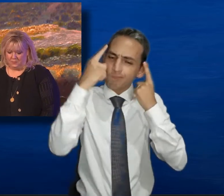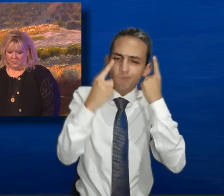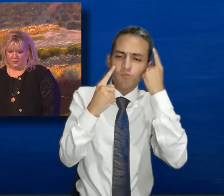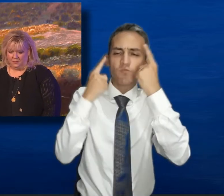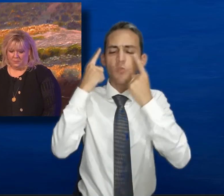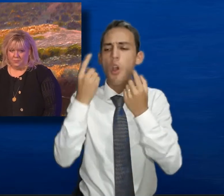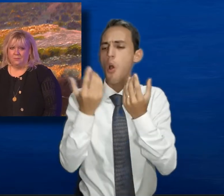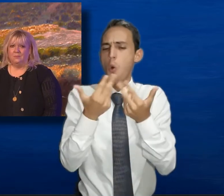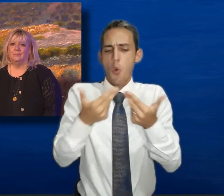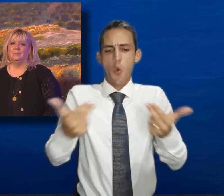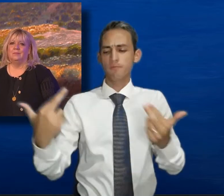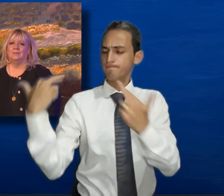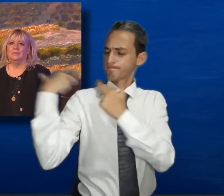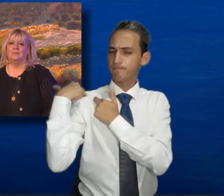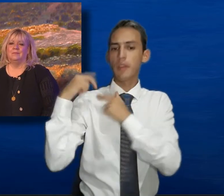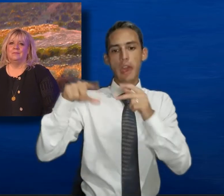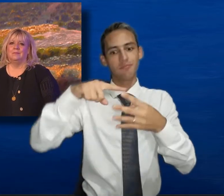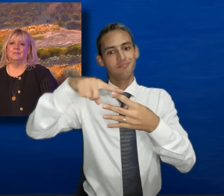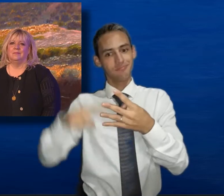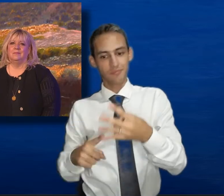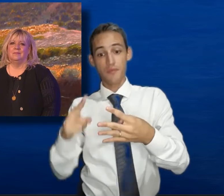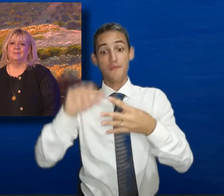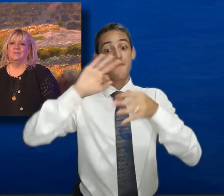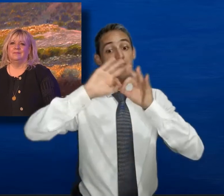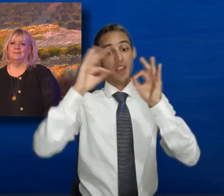Segundo, considerem como vocês vão